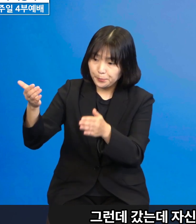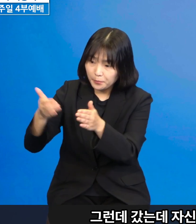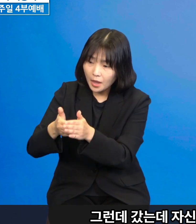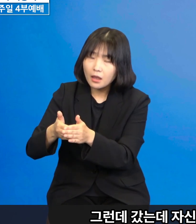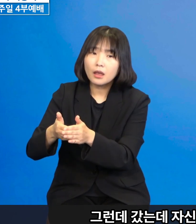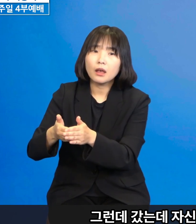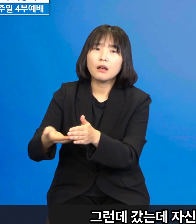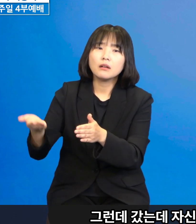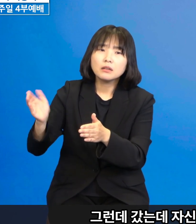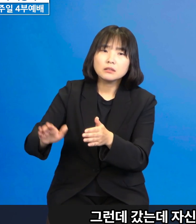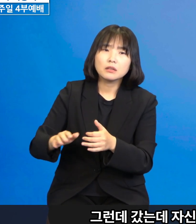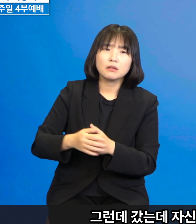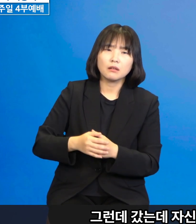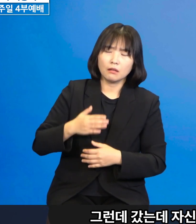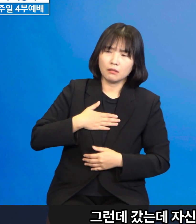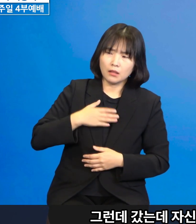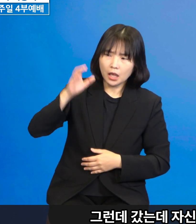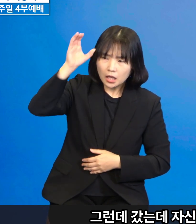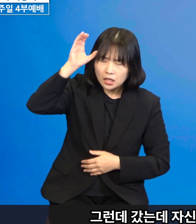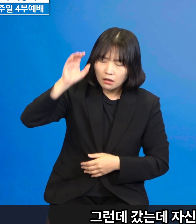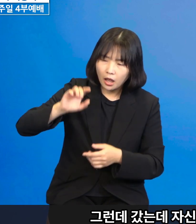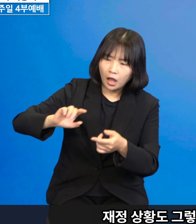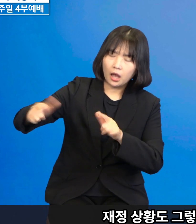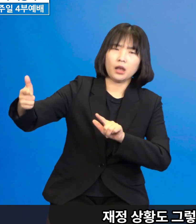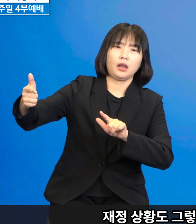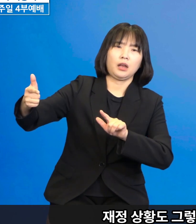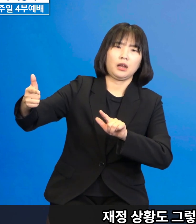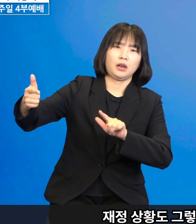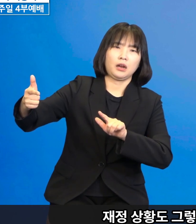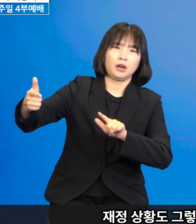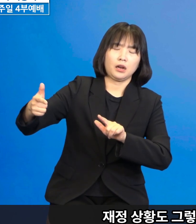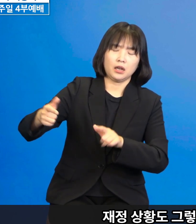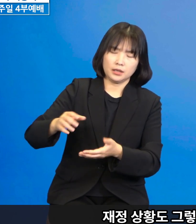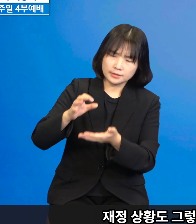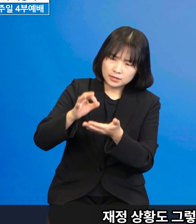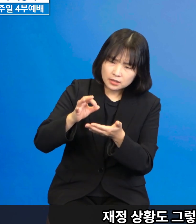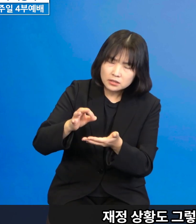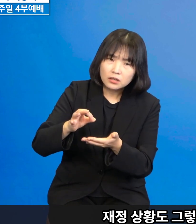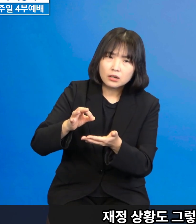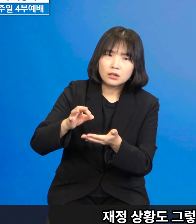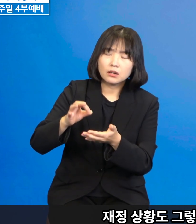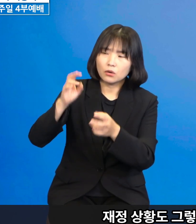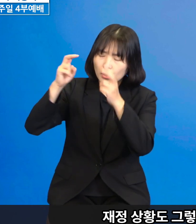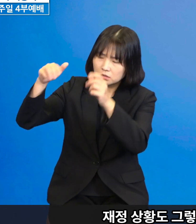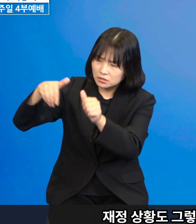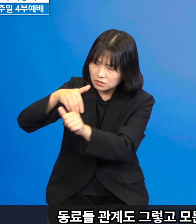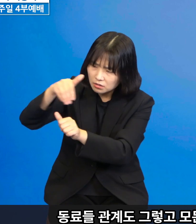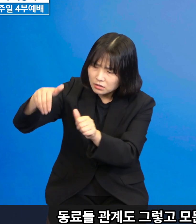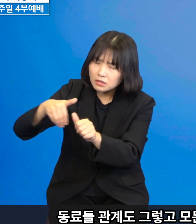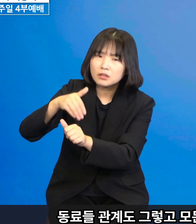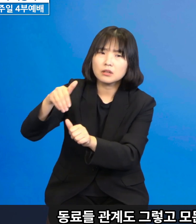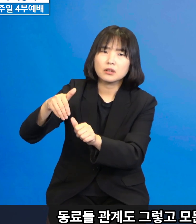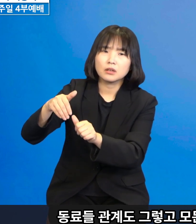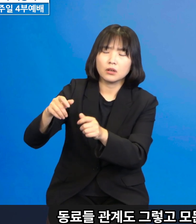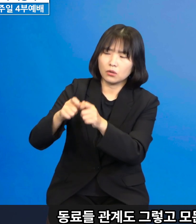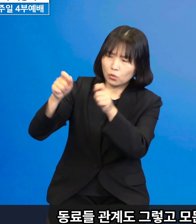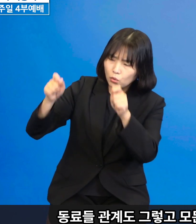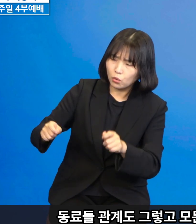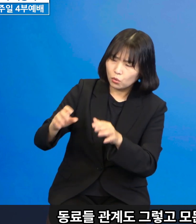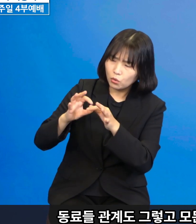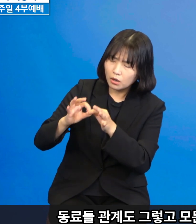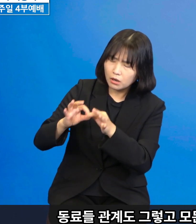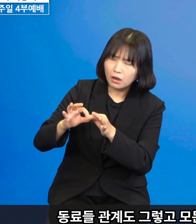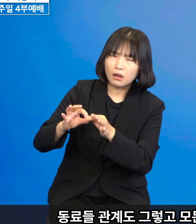갔는데 자신의 기대와는 정다른 상황, 재정 상황도 그렇고 회사 여건도 그렇고 동료들과의 관계도